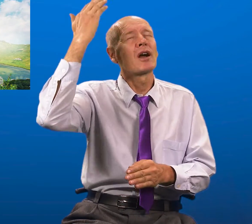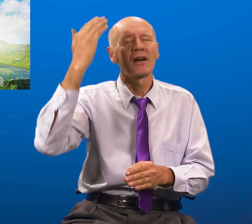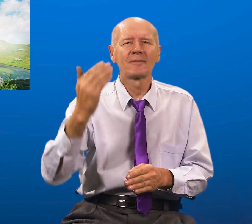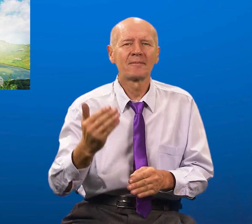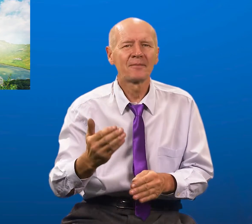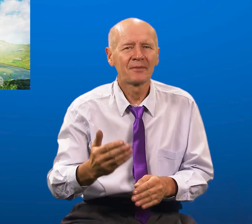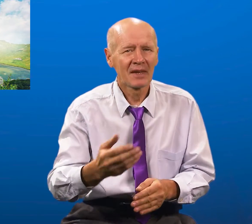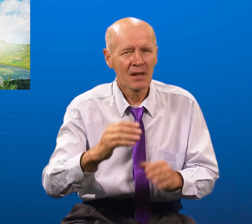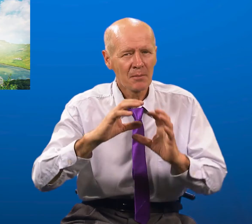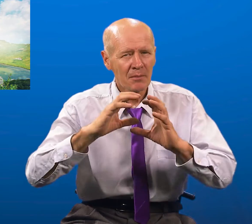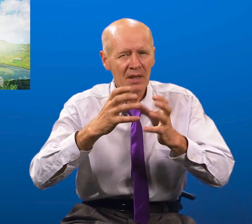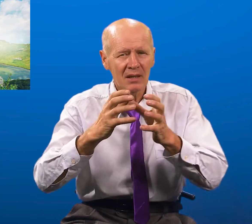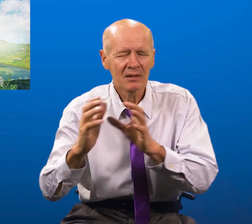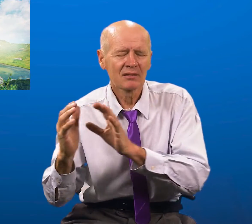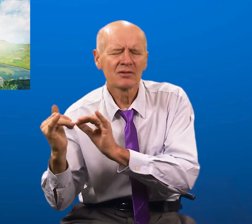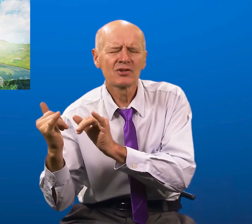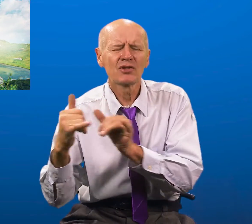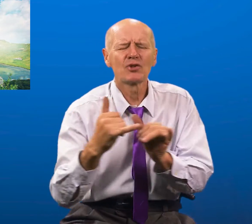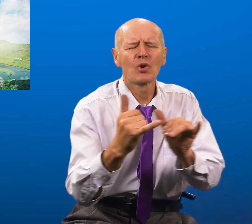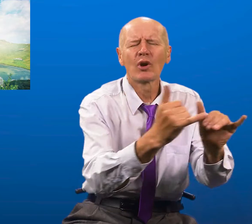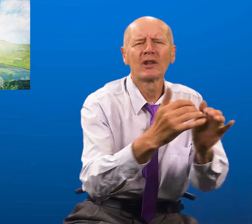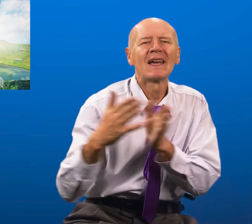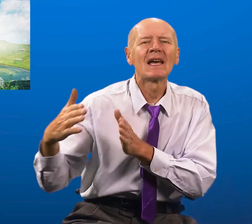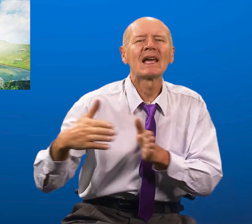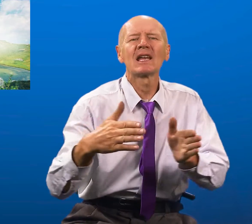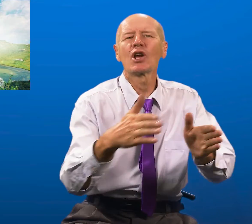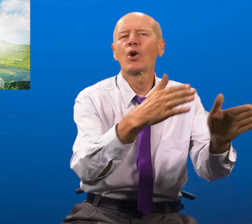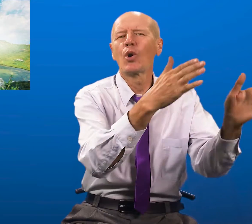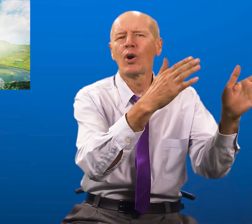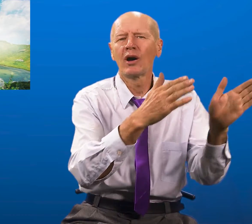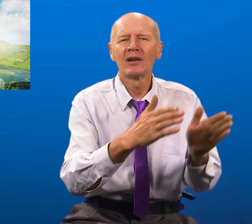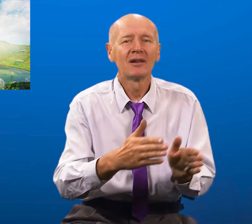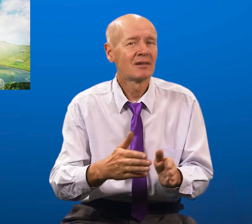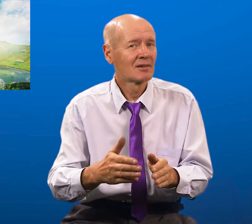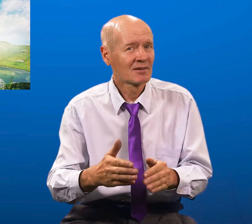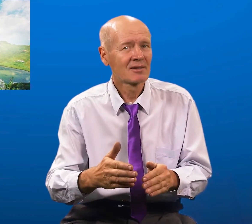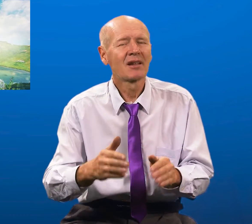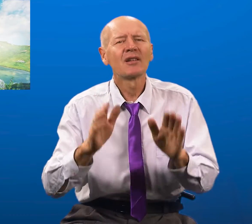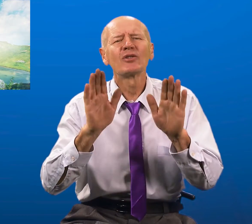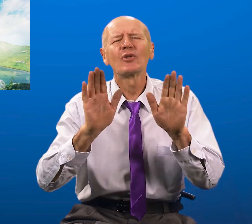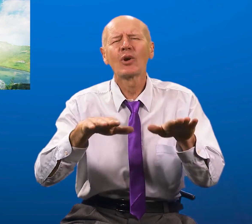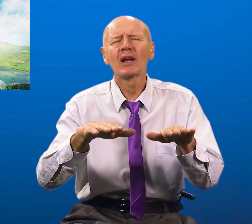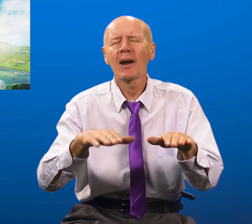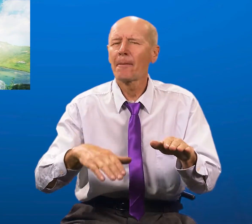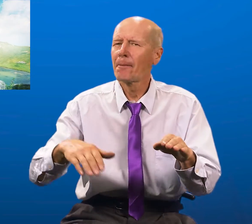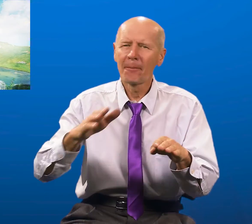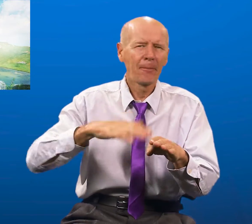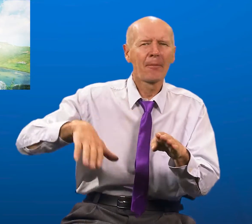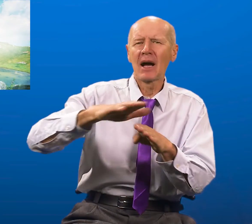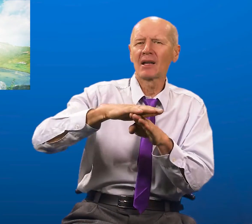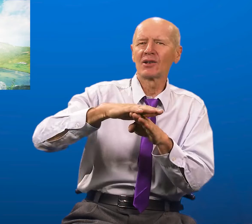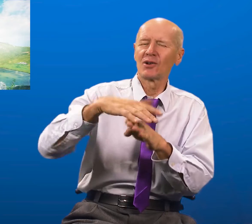Всевышнего мир течет рекой, дух ликует мой, только